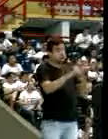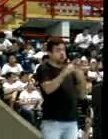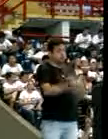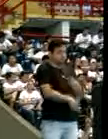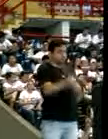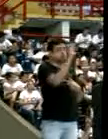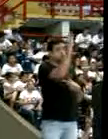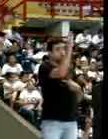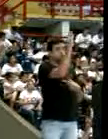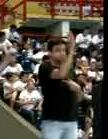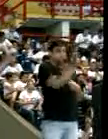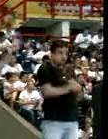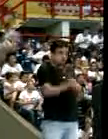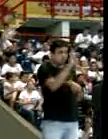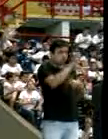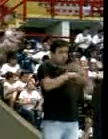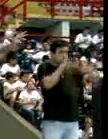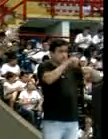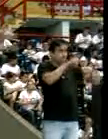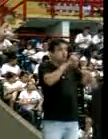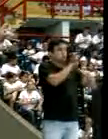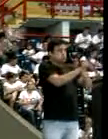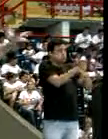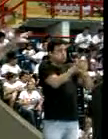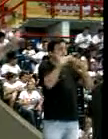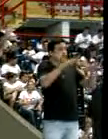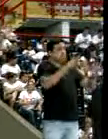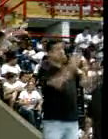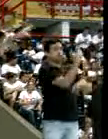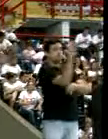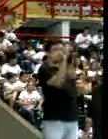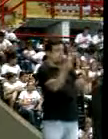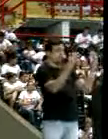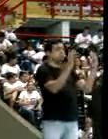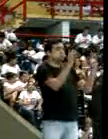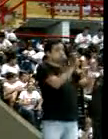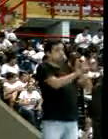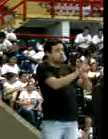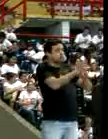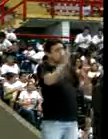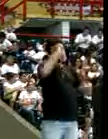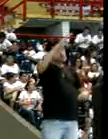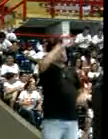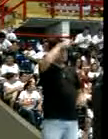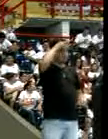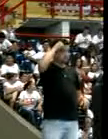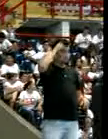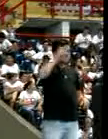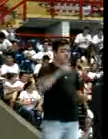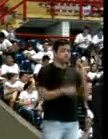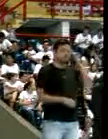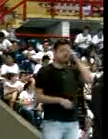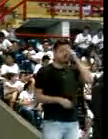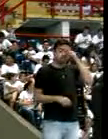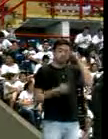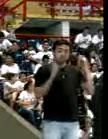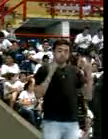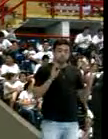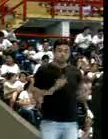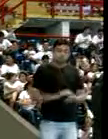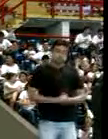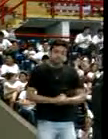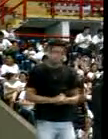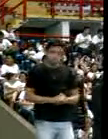ainda consegue preservar as suas florestas, sobretudo a floresta amazônica.